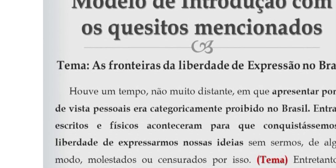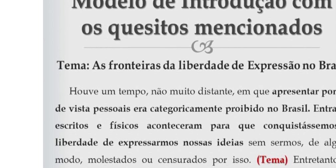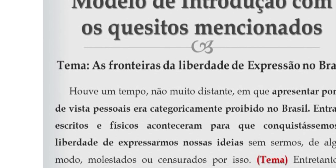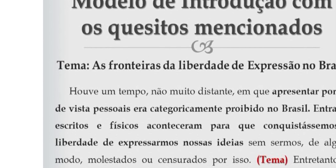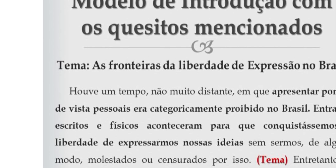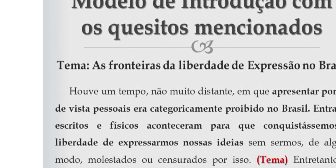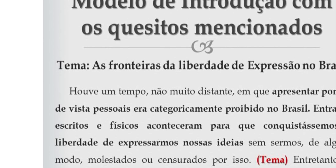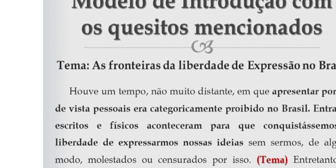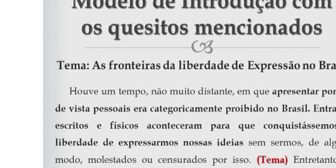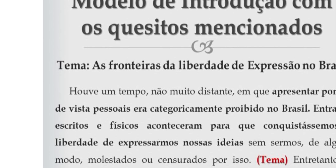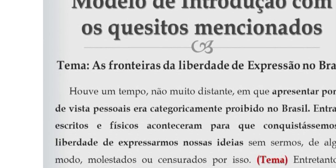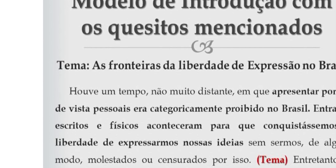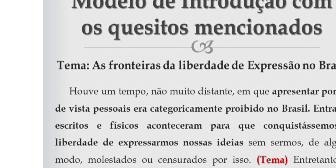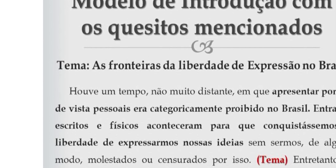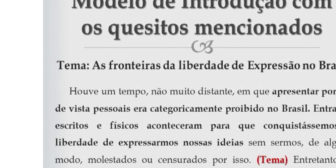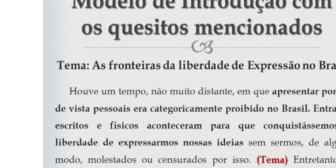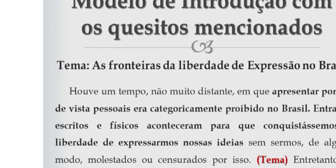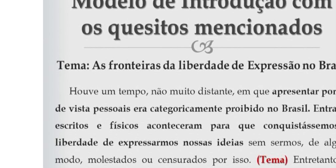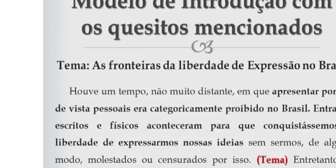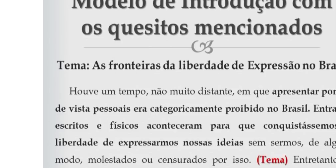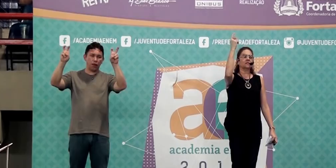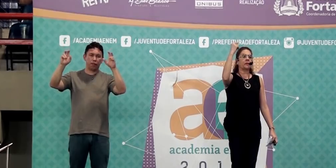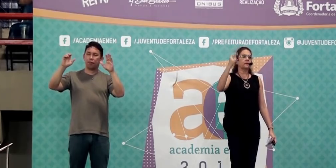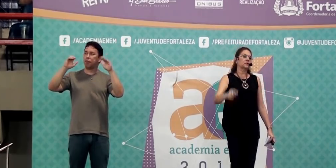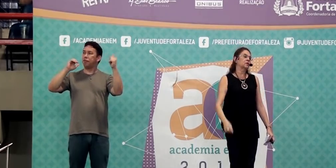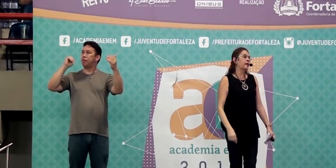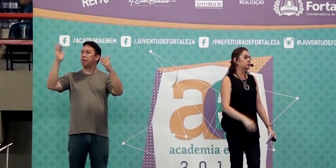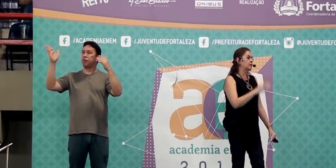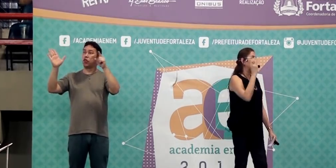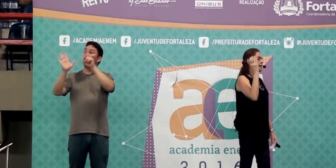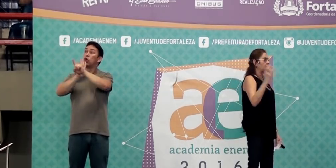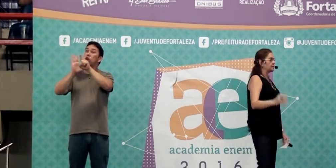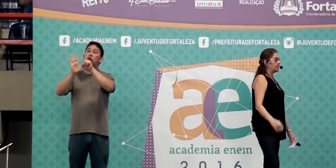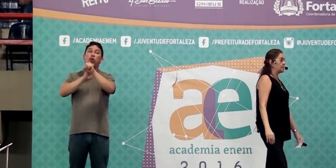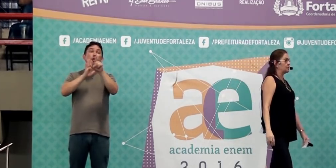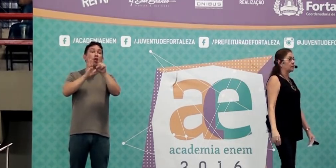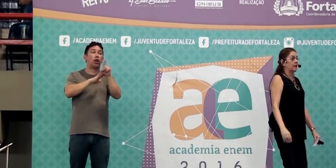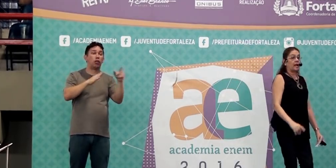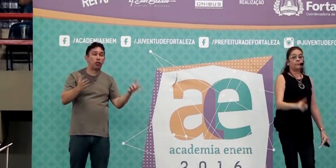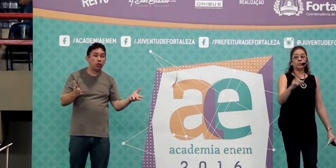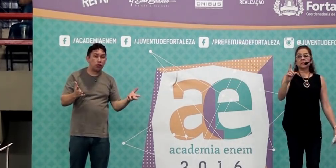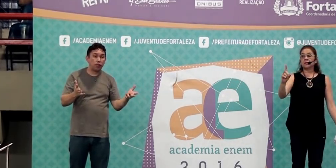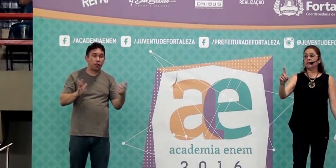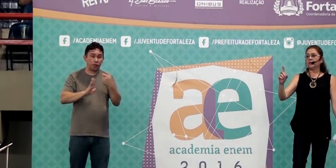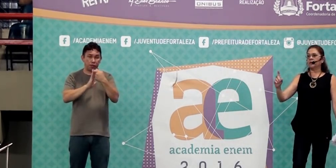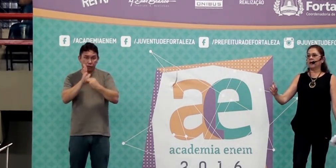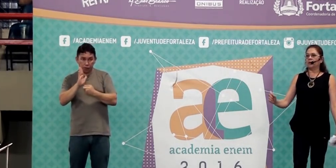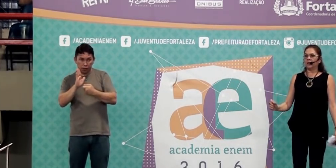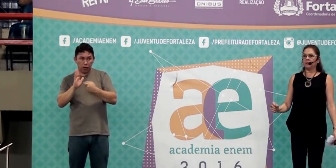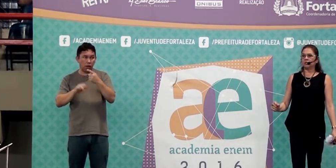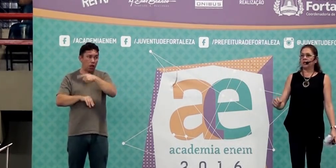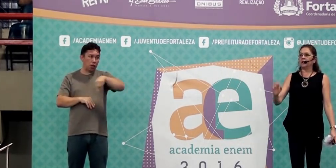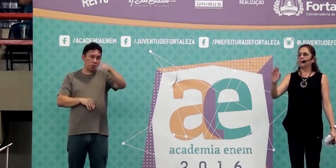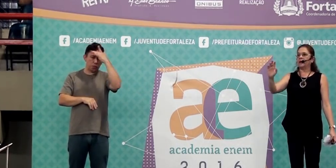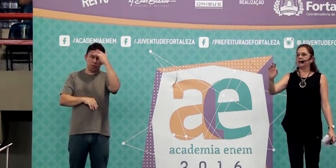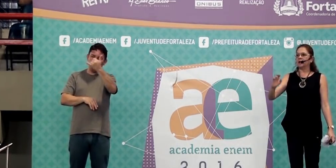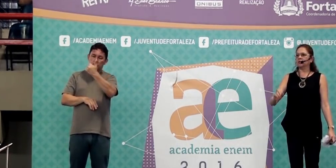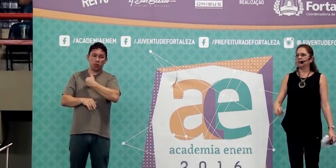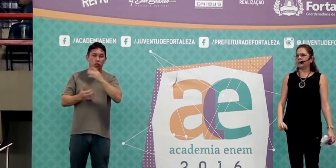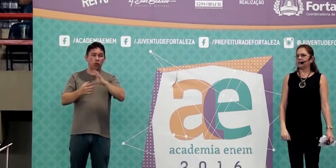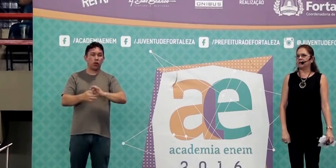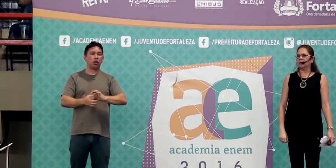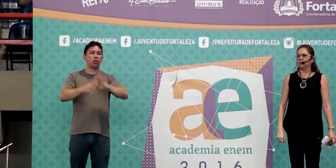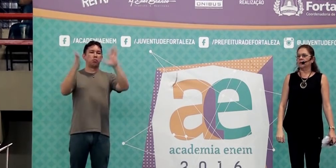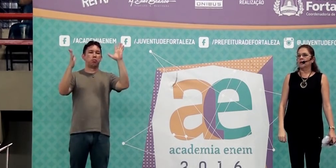sabe que o tema, se eu sair aí nas ruas perguntando qual é o tema da redação, é possível que alguém me diga